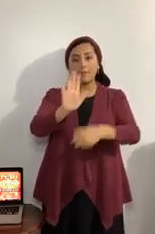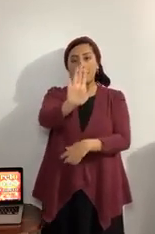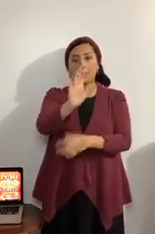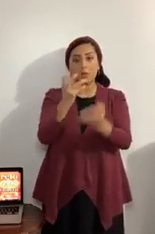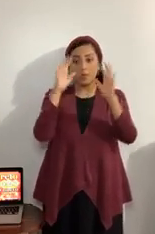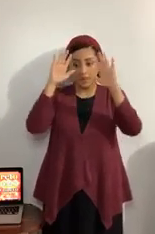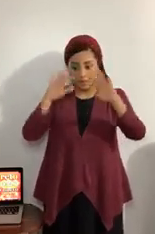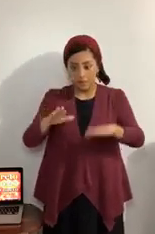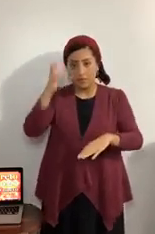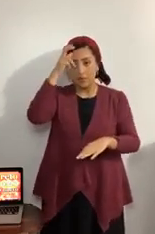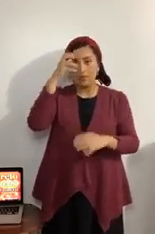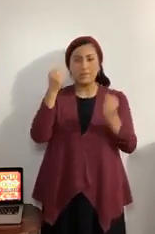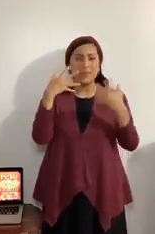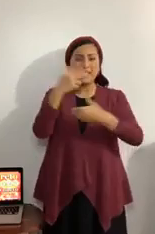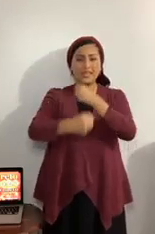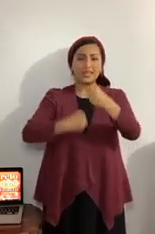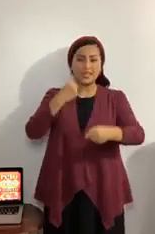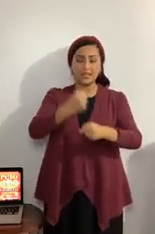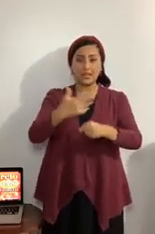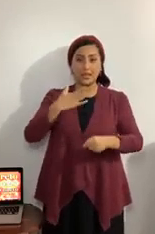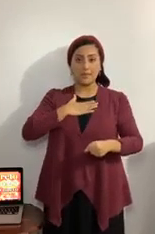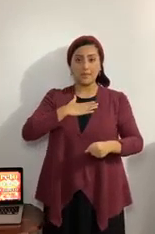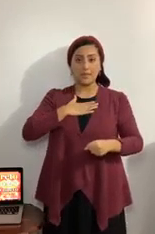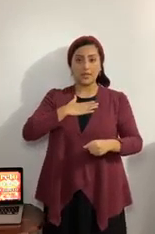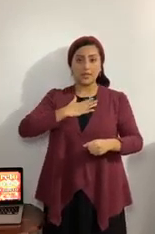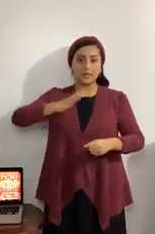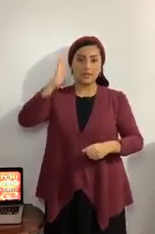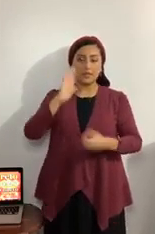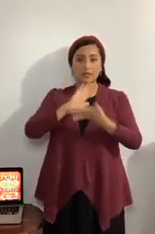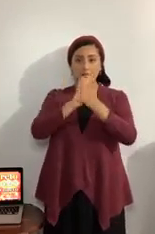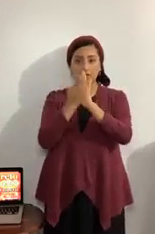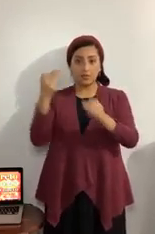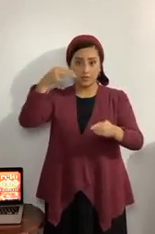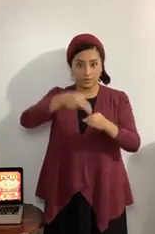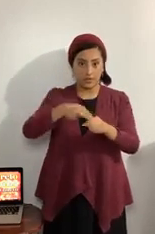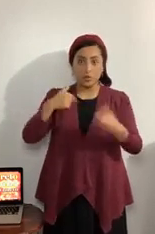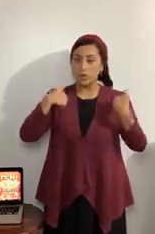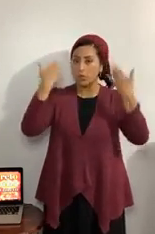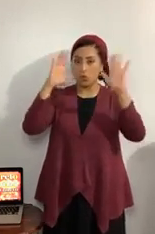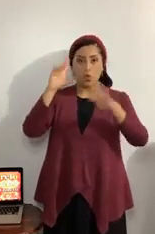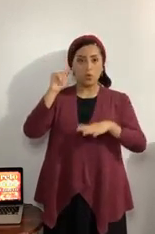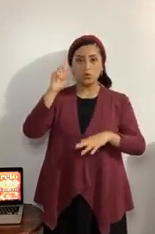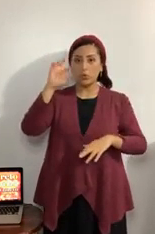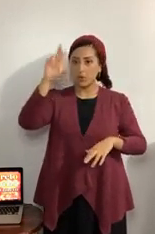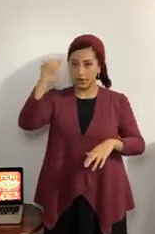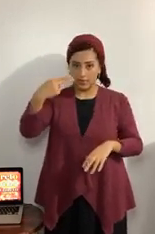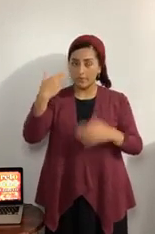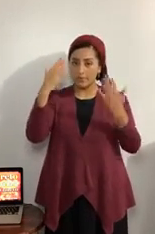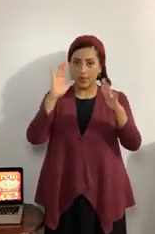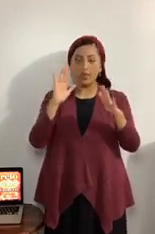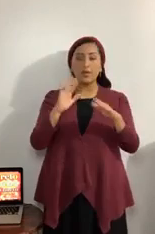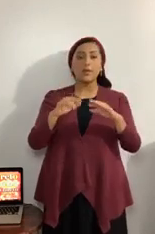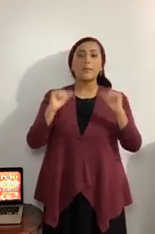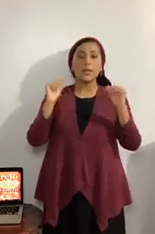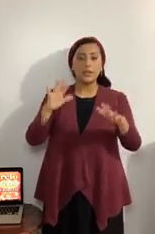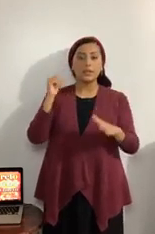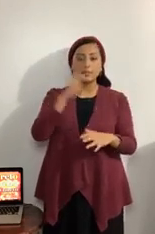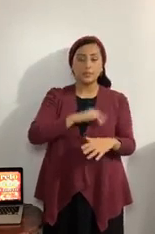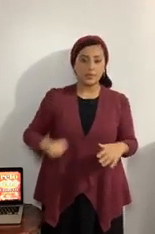Desde hace años, desde que yo me convertí en el 99, aunque no conocíamos la Torah, bendito es Yahshua HaMashiach, nos